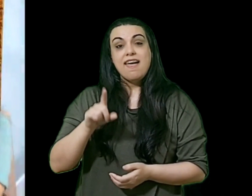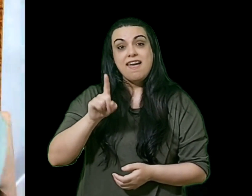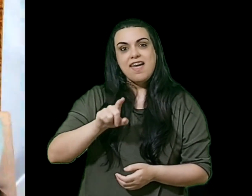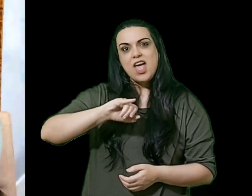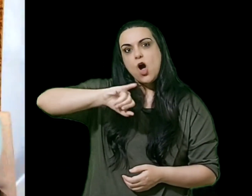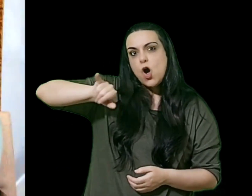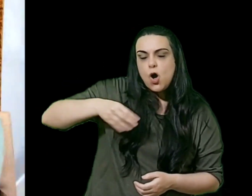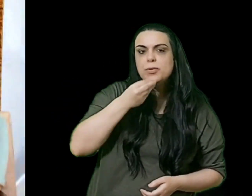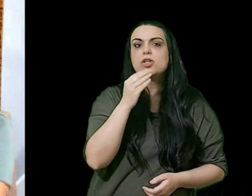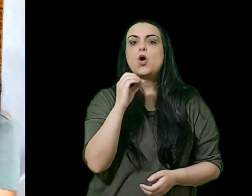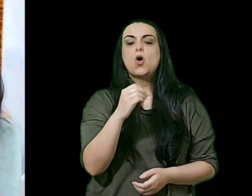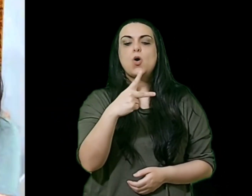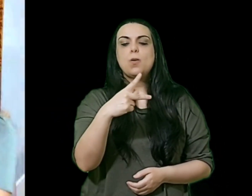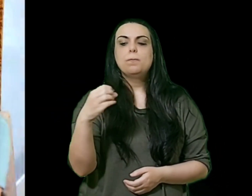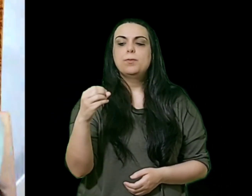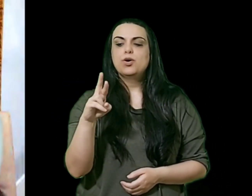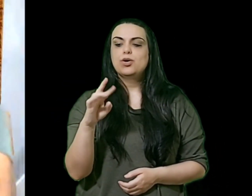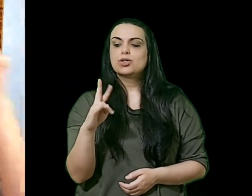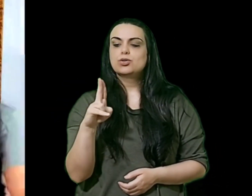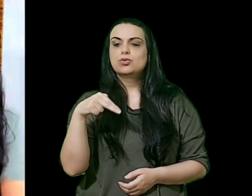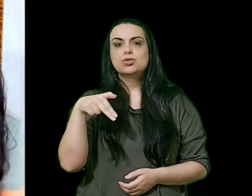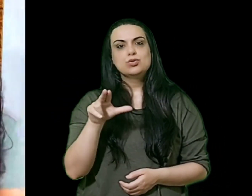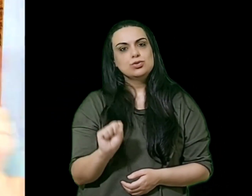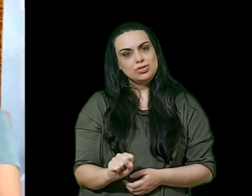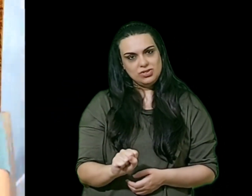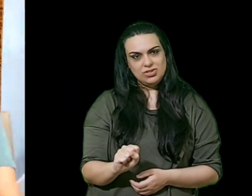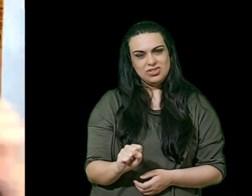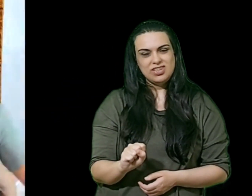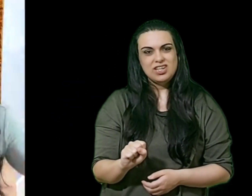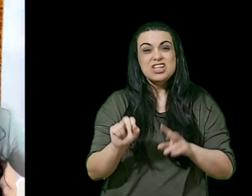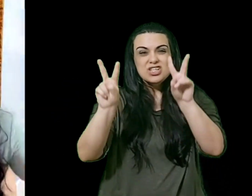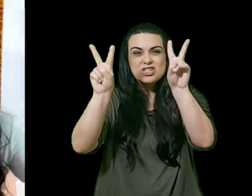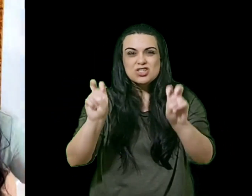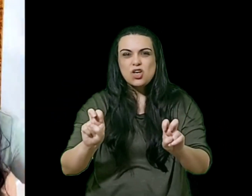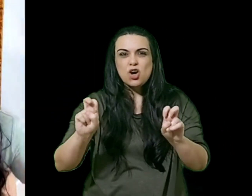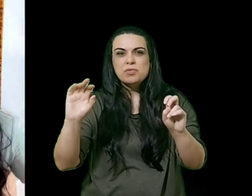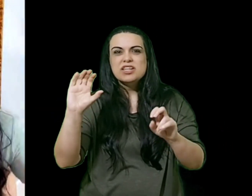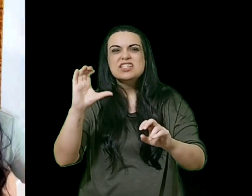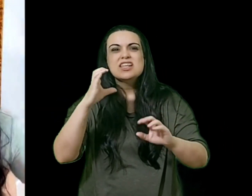oportunos a ciência dos ventos do